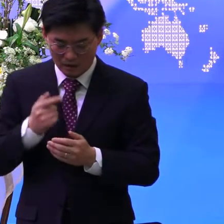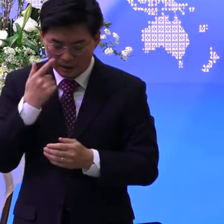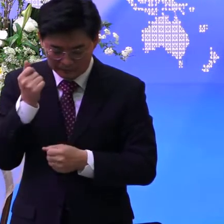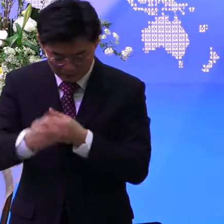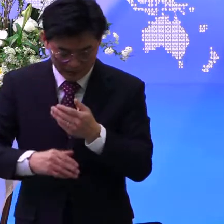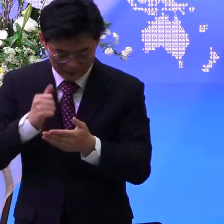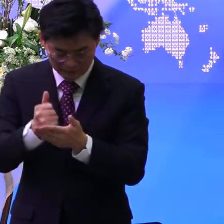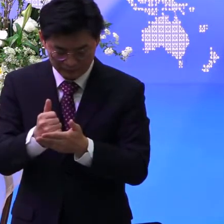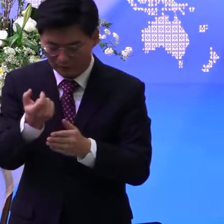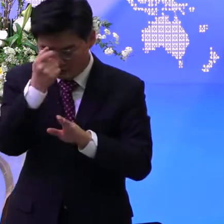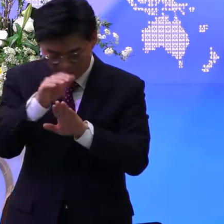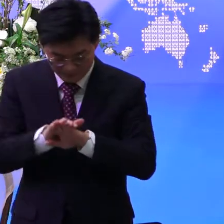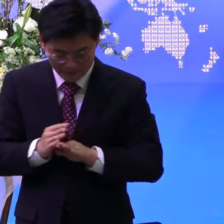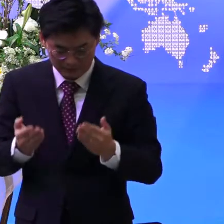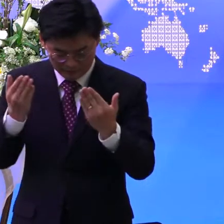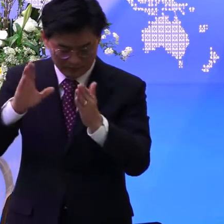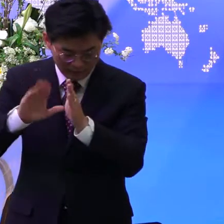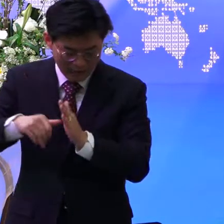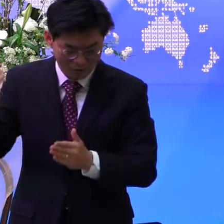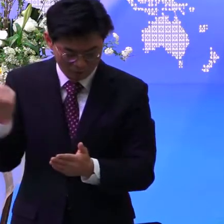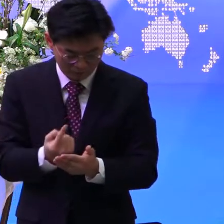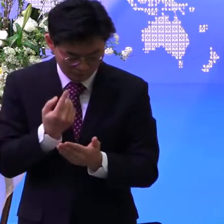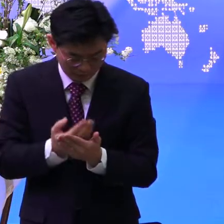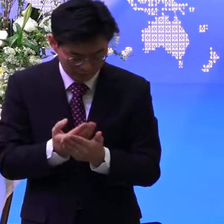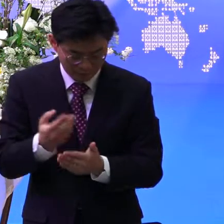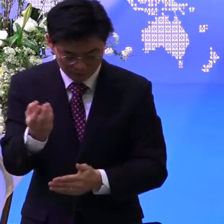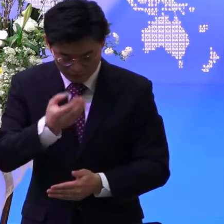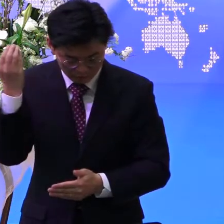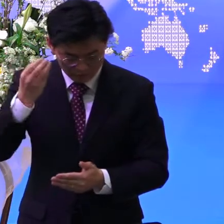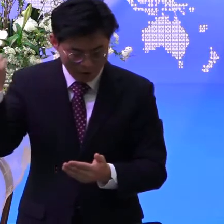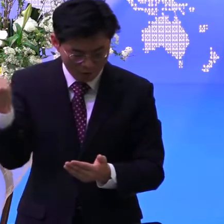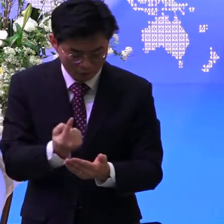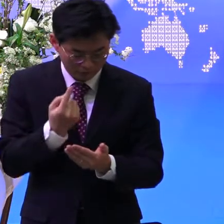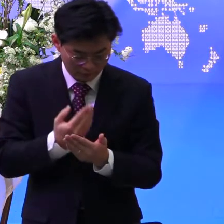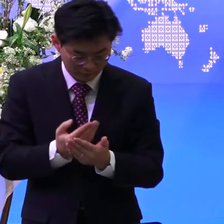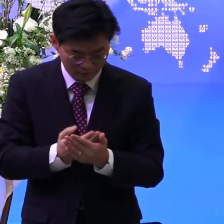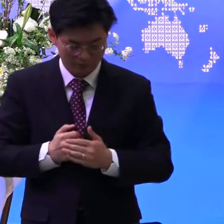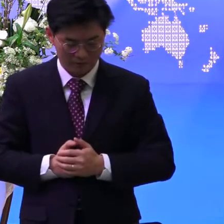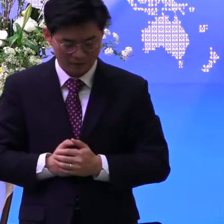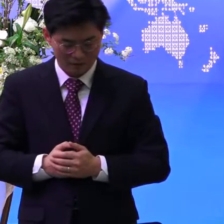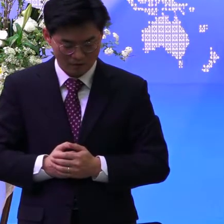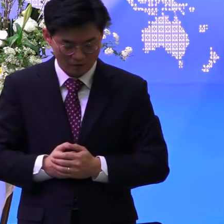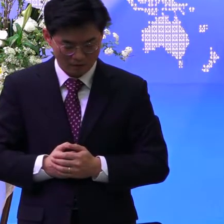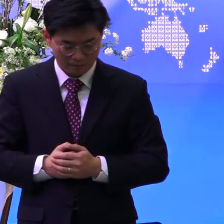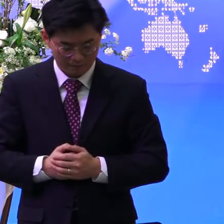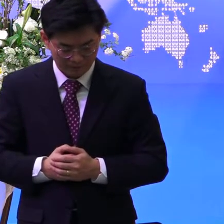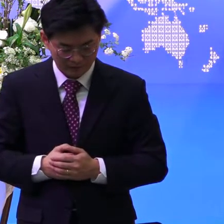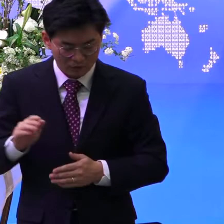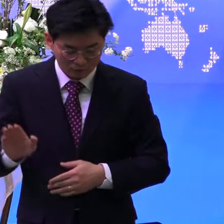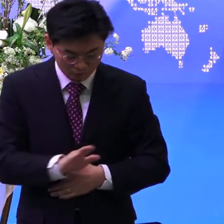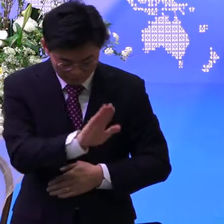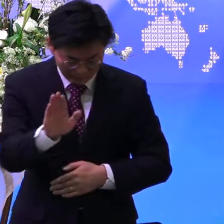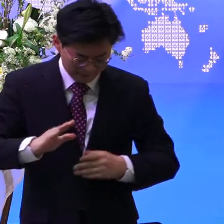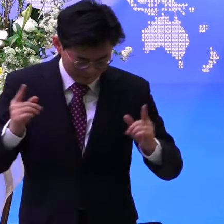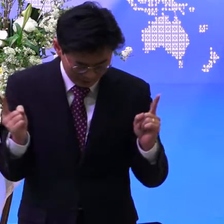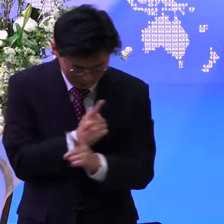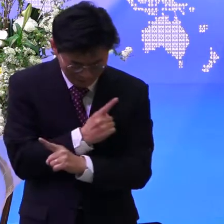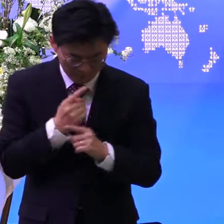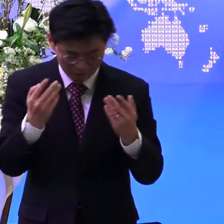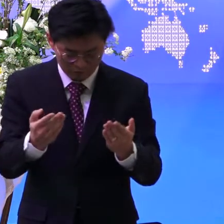기다리는 공간 우리 영혼을 도와주옵소서. 영적으로 육적으로 고통받는 영혼들이 치유되게 하시고 말씀을